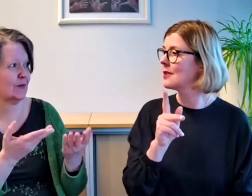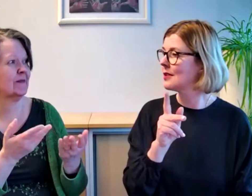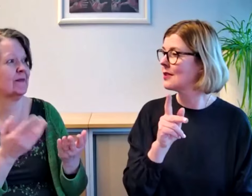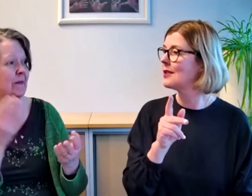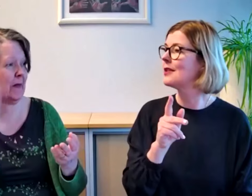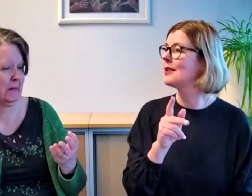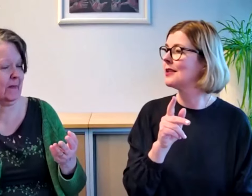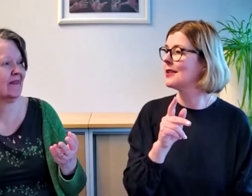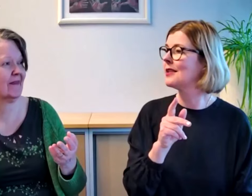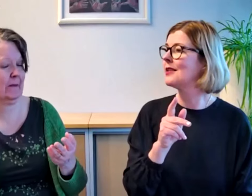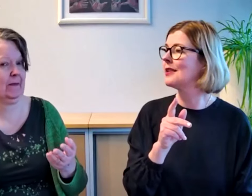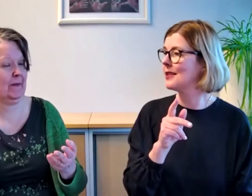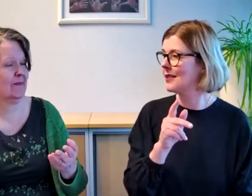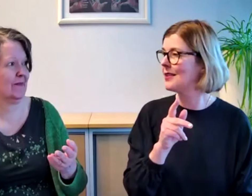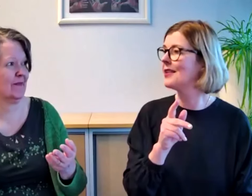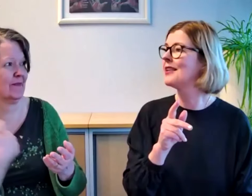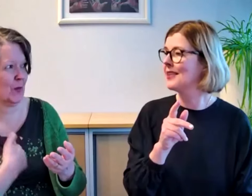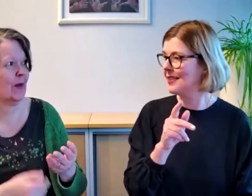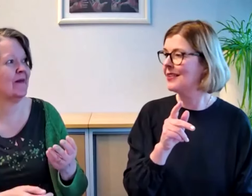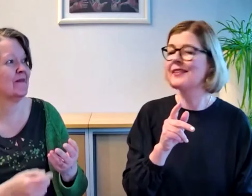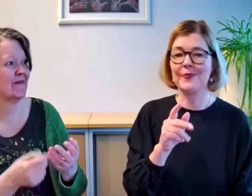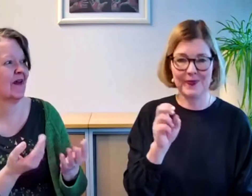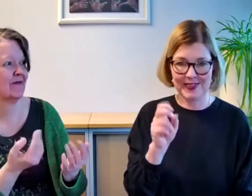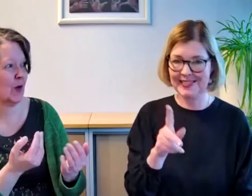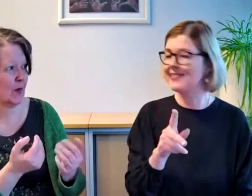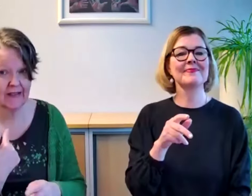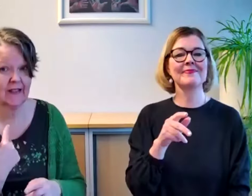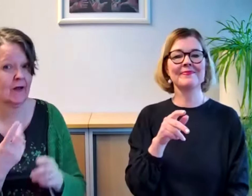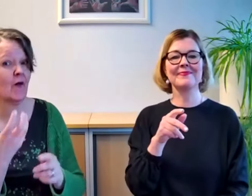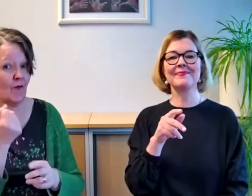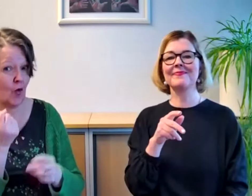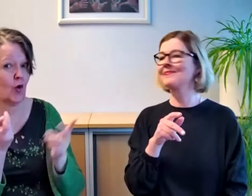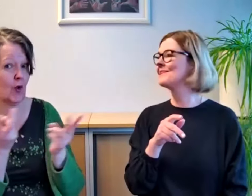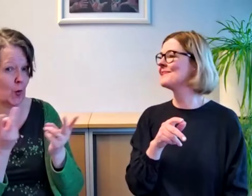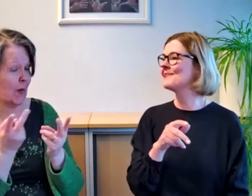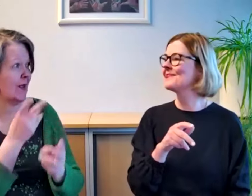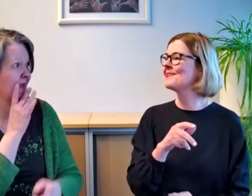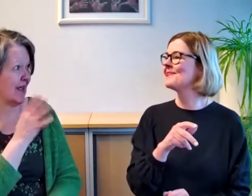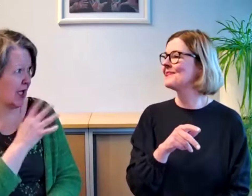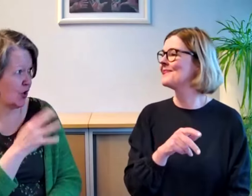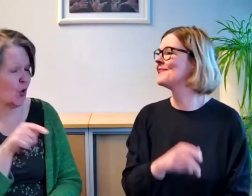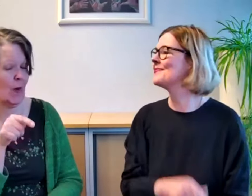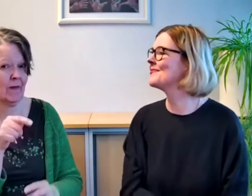siellä oli tekninen tauko, että heidän piti vaihtaa esitystä. Tuolla tuli mulle vähän viestiä, että ihan kohta kuulemma.